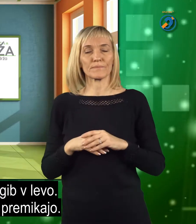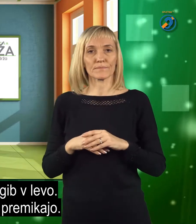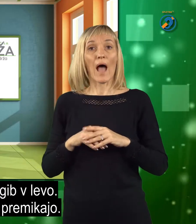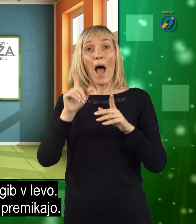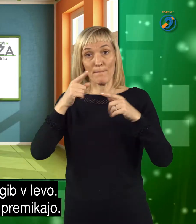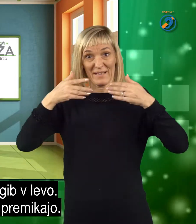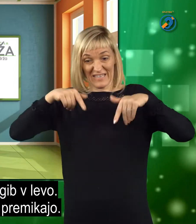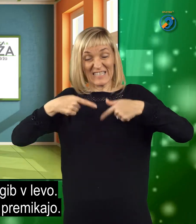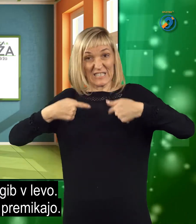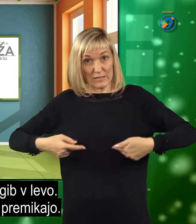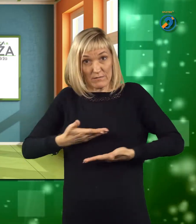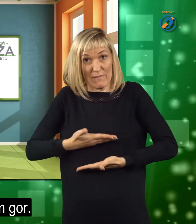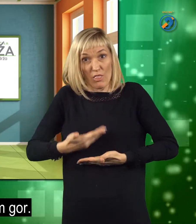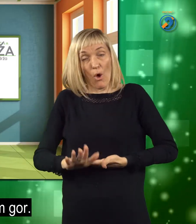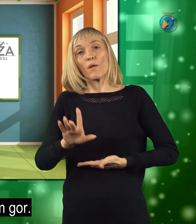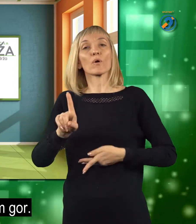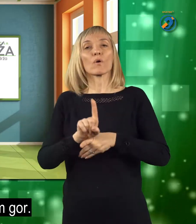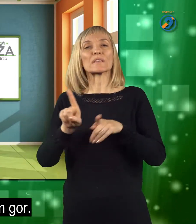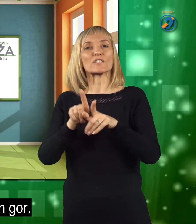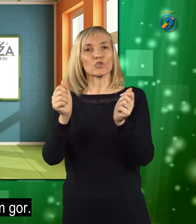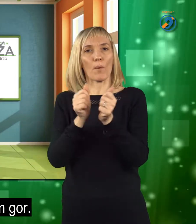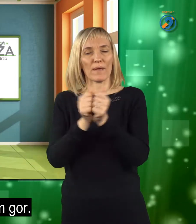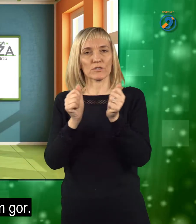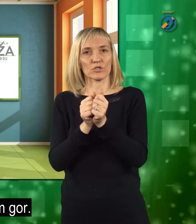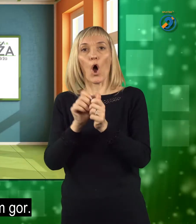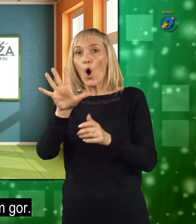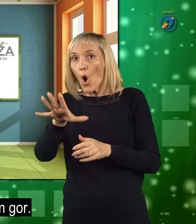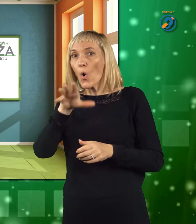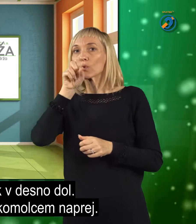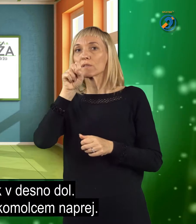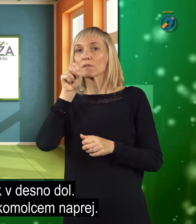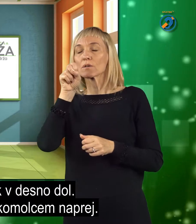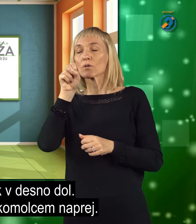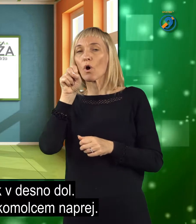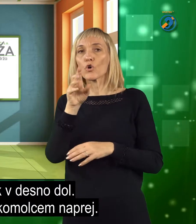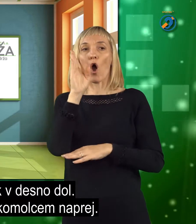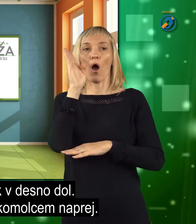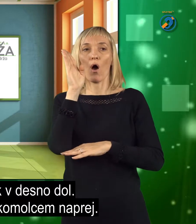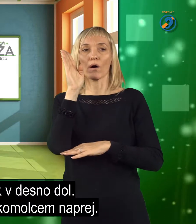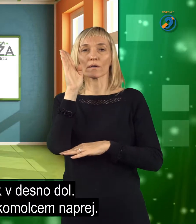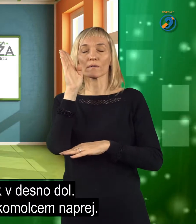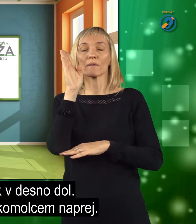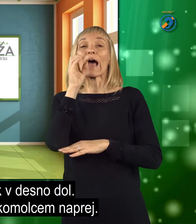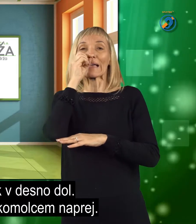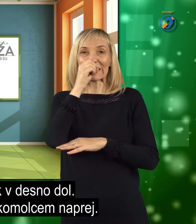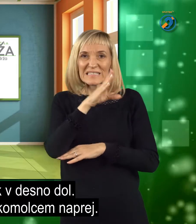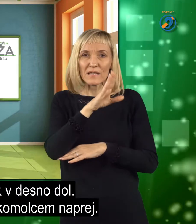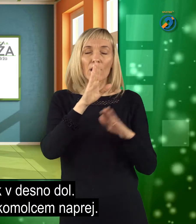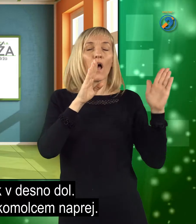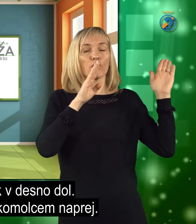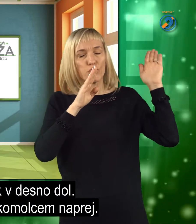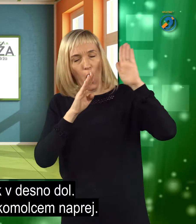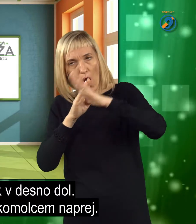premikajo. Z vdihom gor, z izdihom zasuk v desno dol, lopatice ne